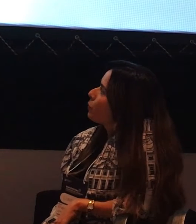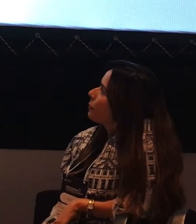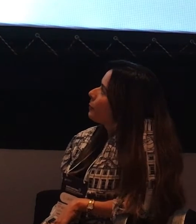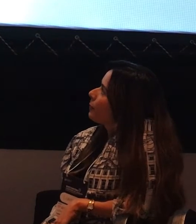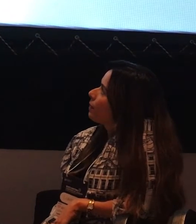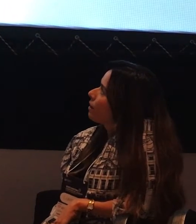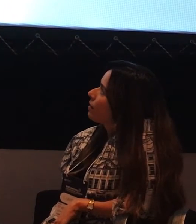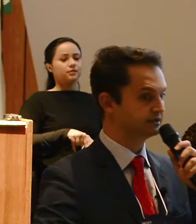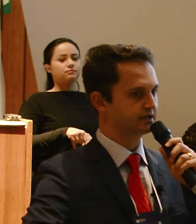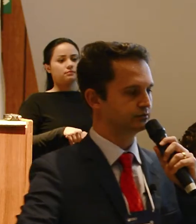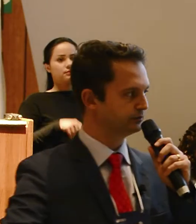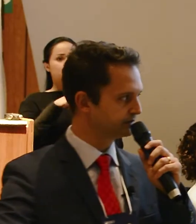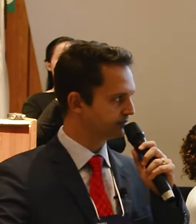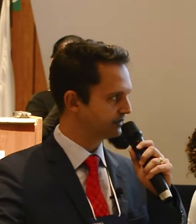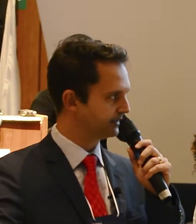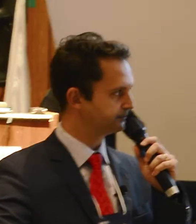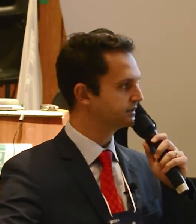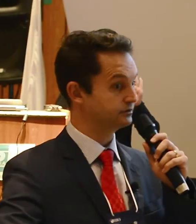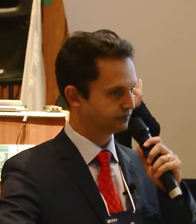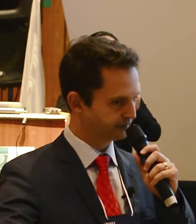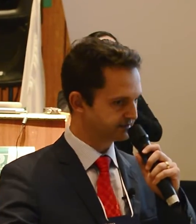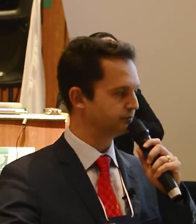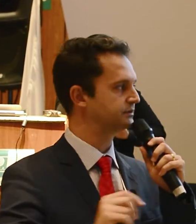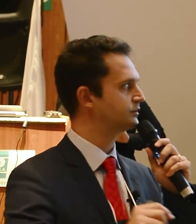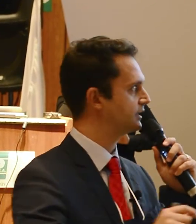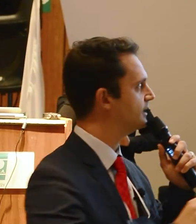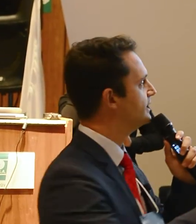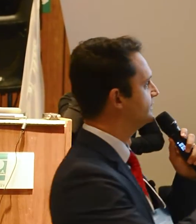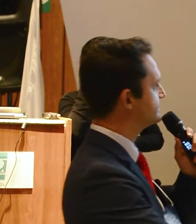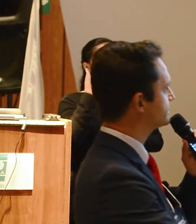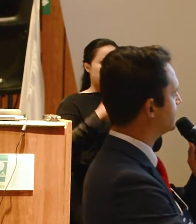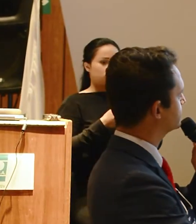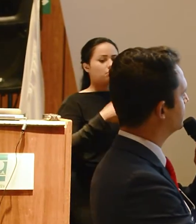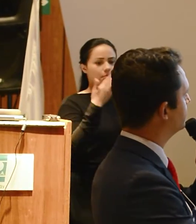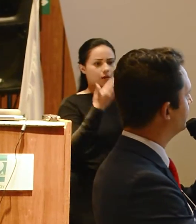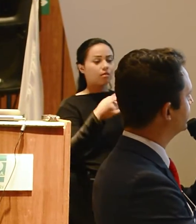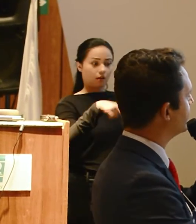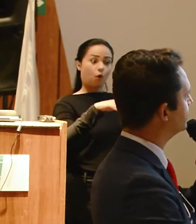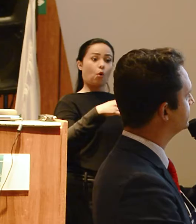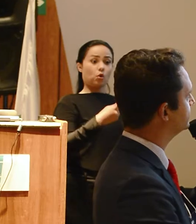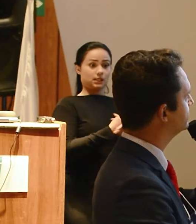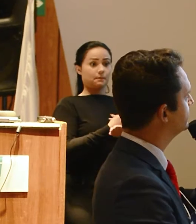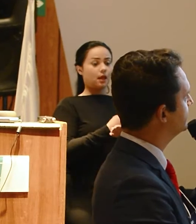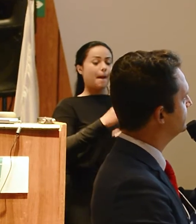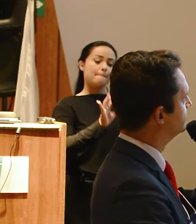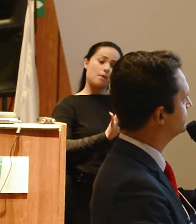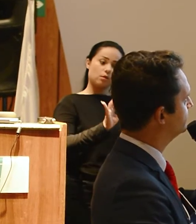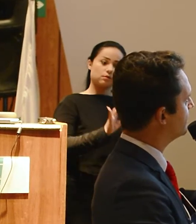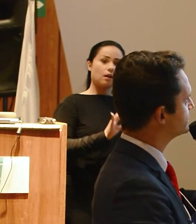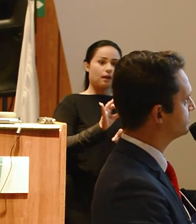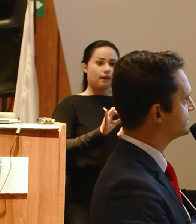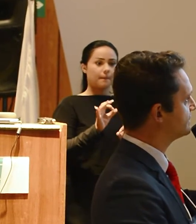Profunda e severa profunda tem indicação do implante coclear. A gente faz o implante coclear. Nesses casos, tem moderada, né,